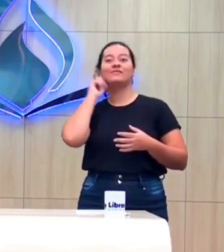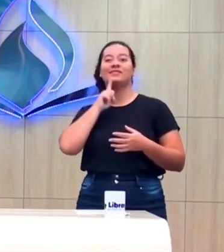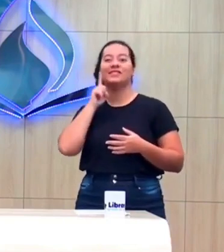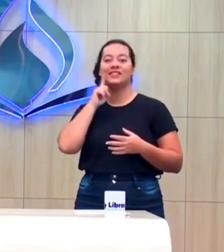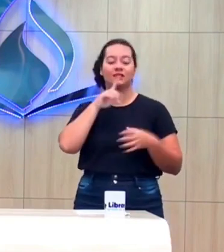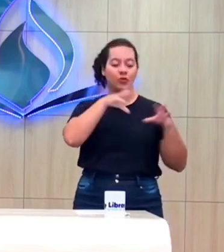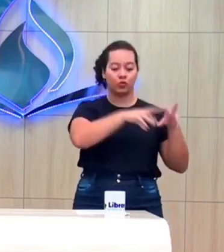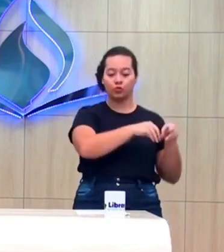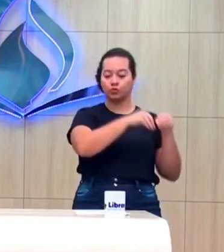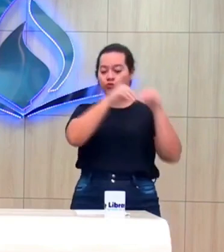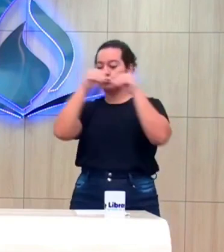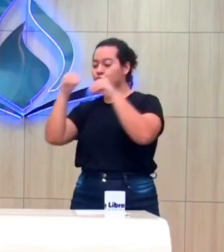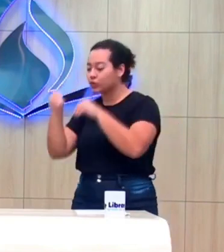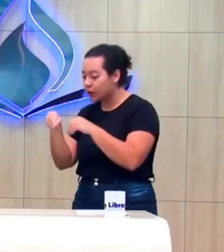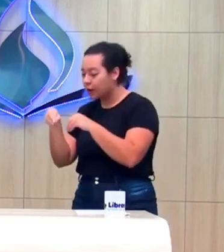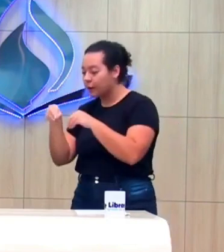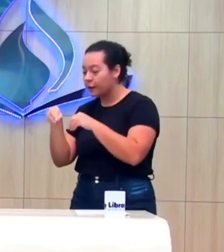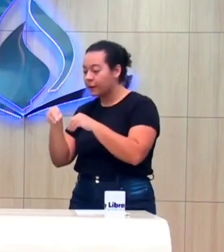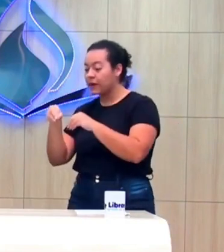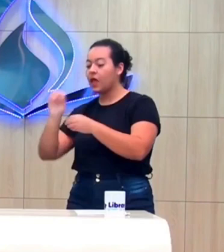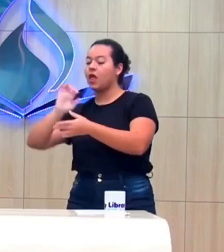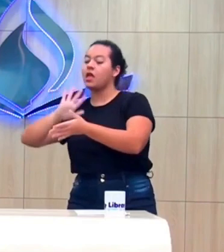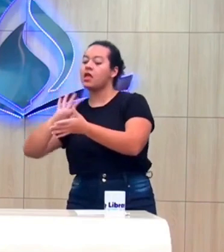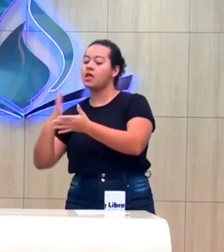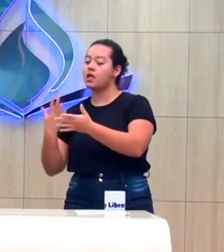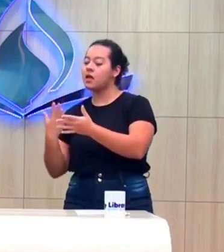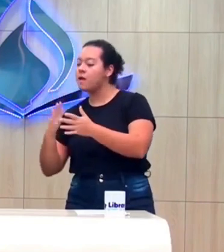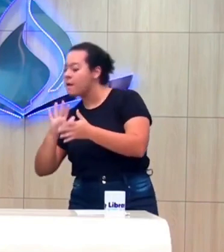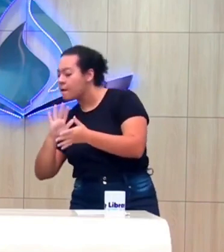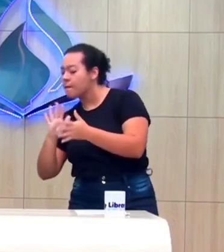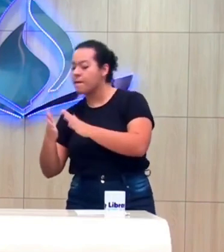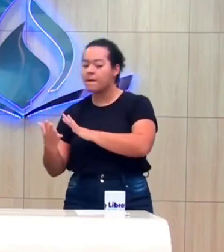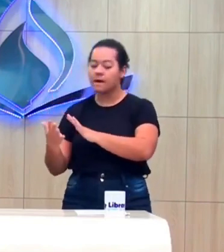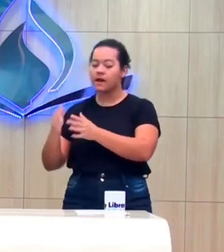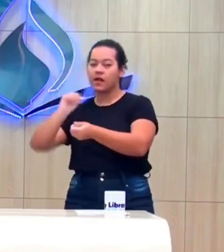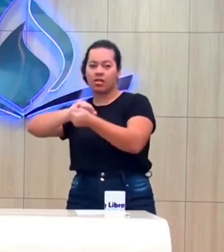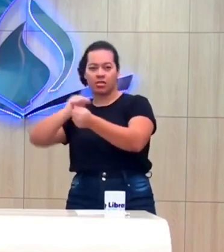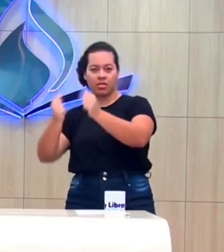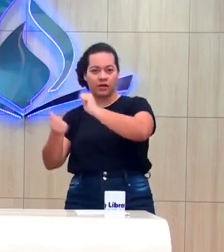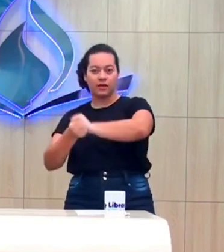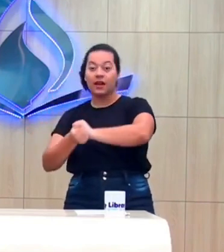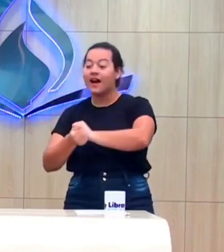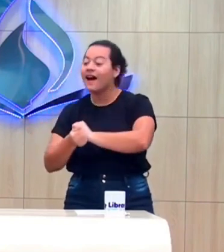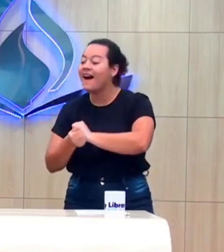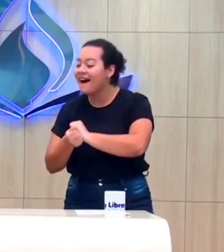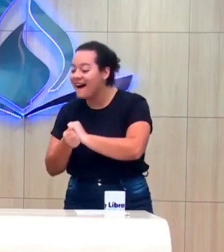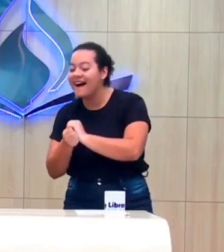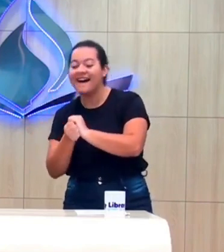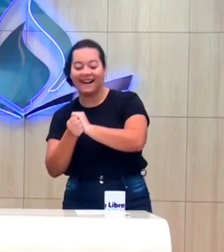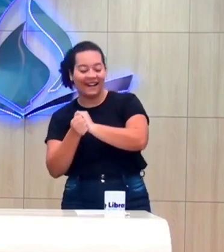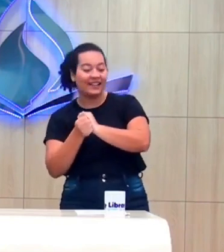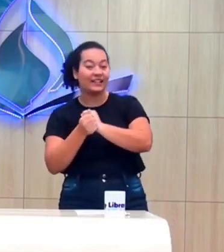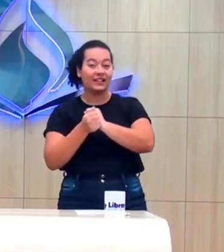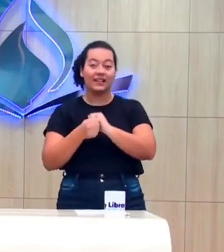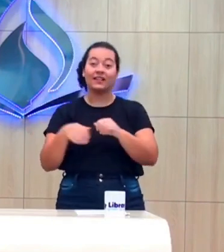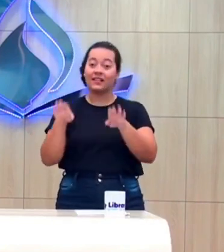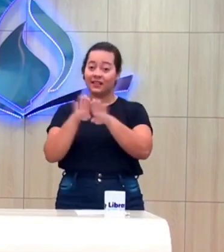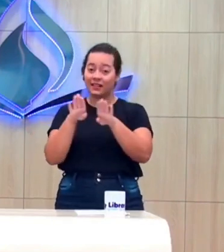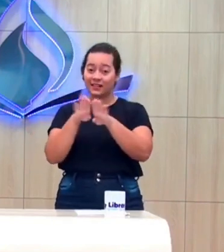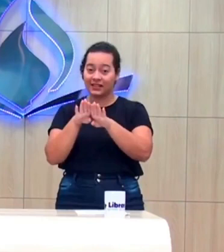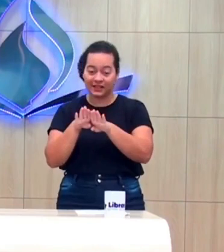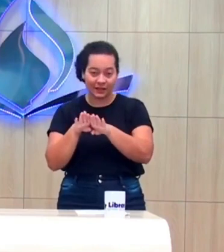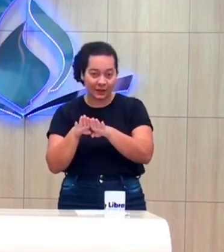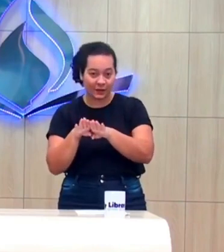adaptou para a língua de sinais americana, e formou também o surgimento